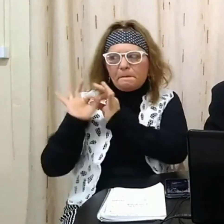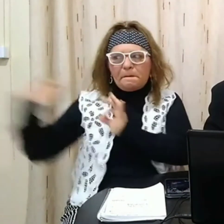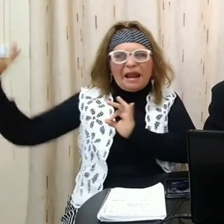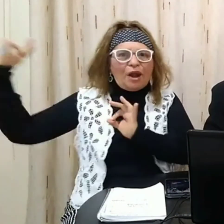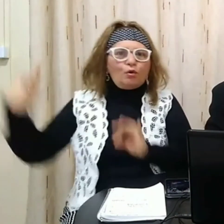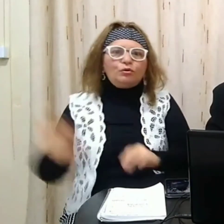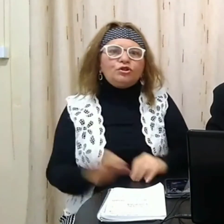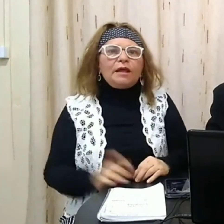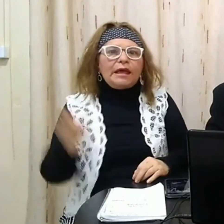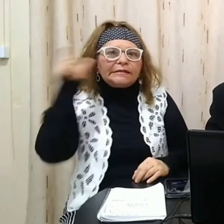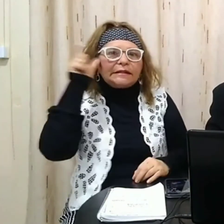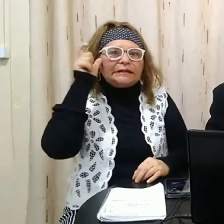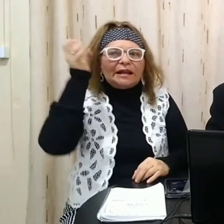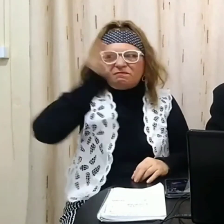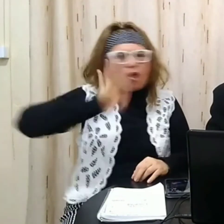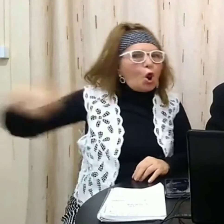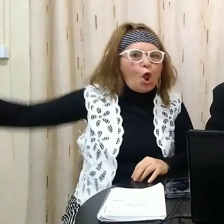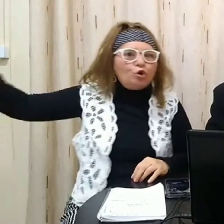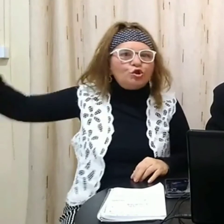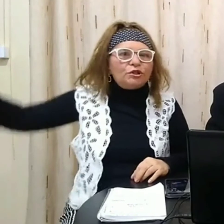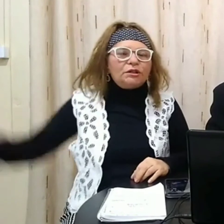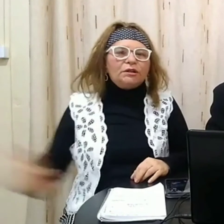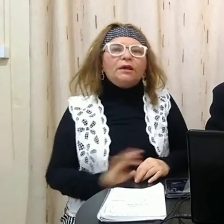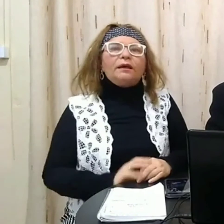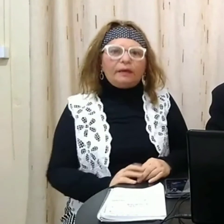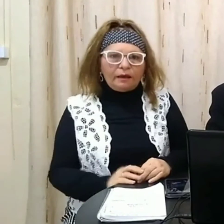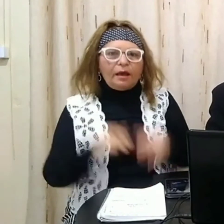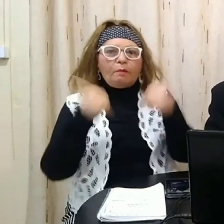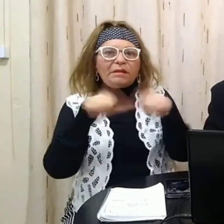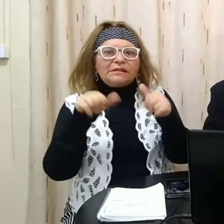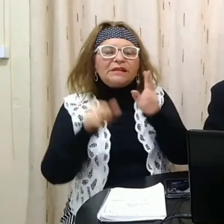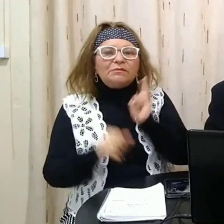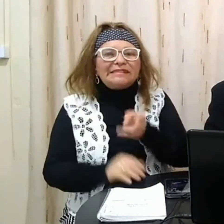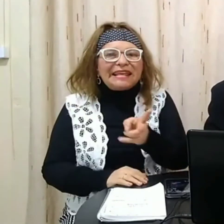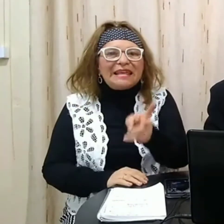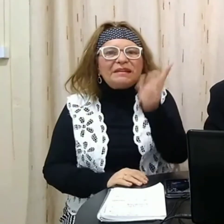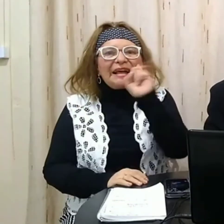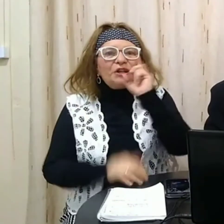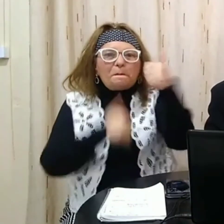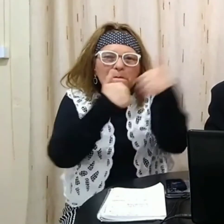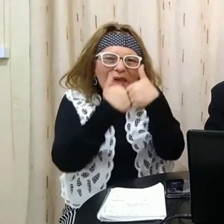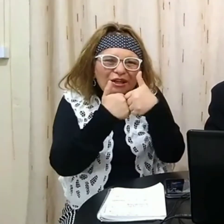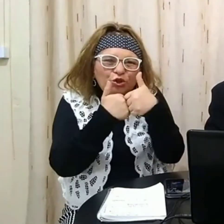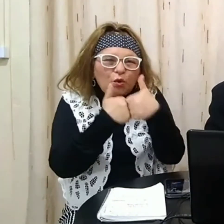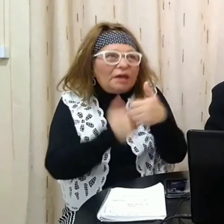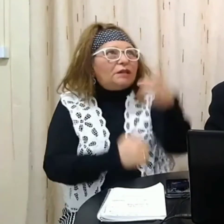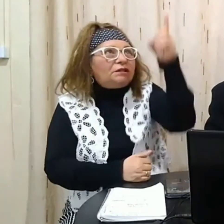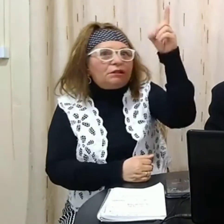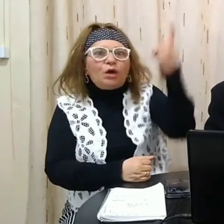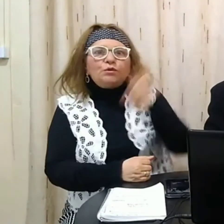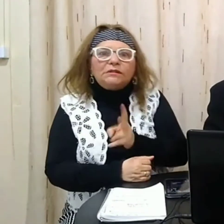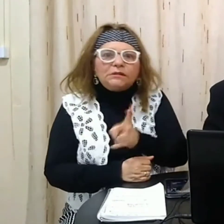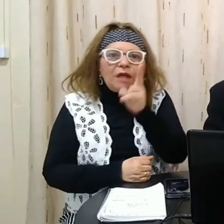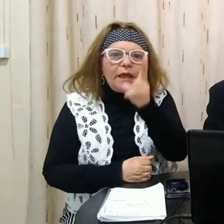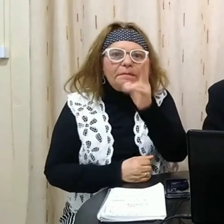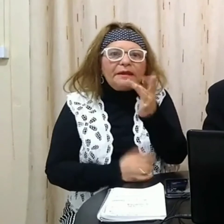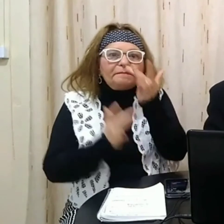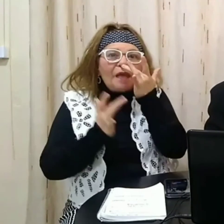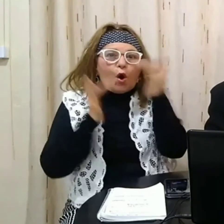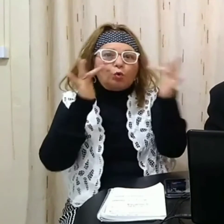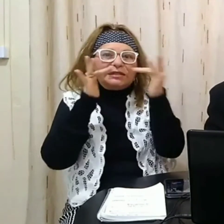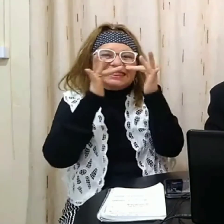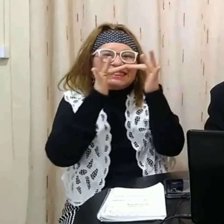ter força contra nós. Por isso precisamos estar cada dia mais perto, mais próximo, mais em contato com